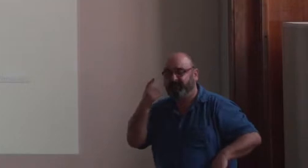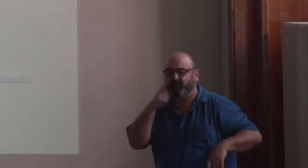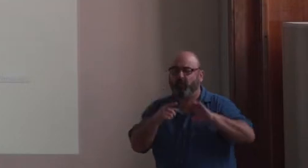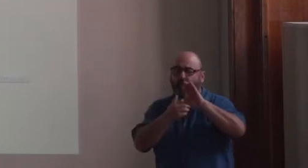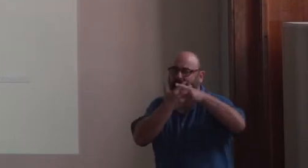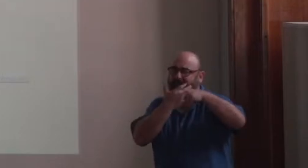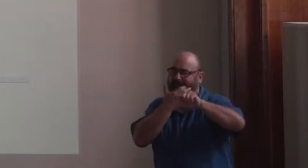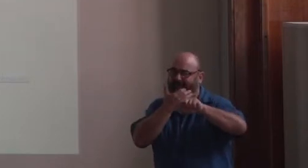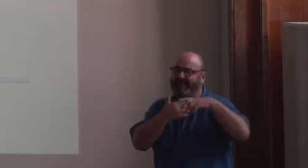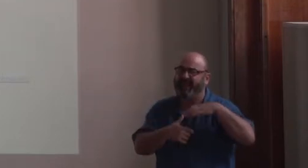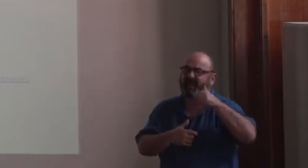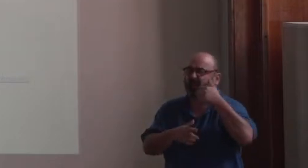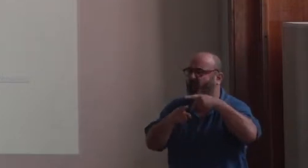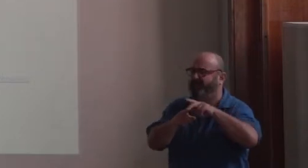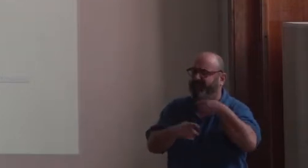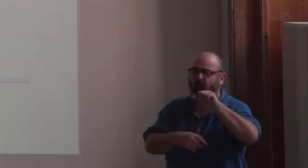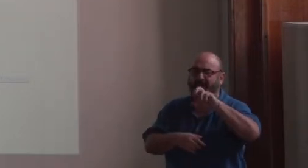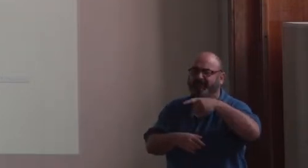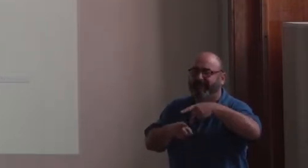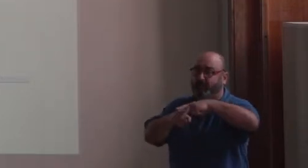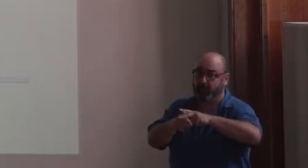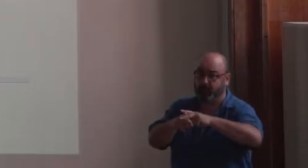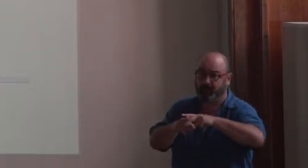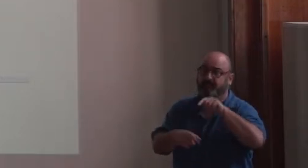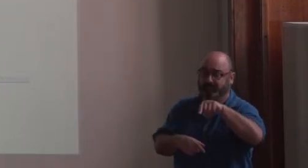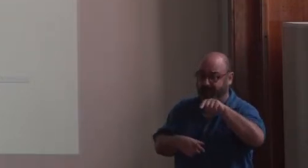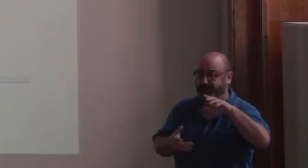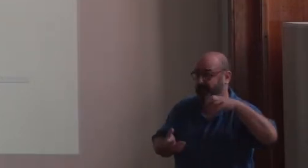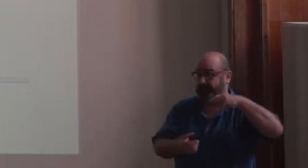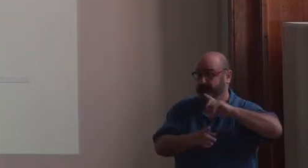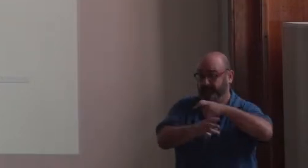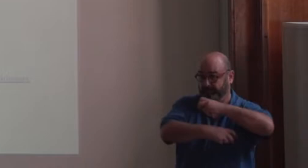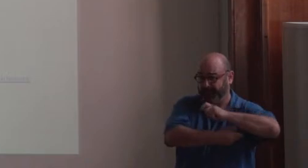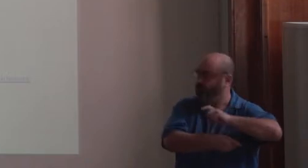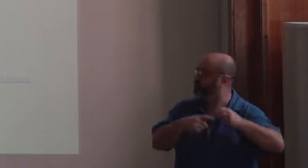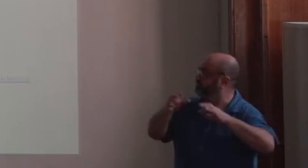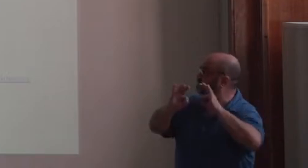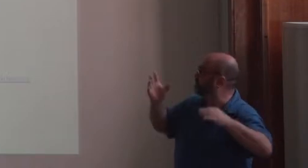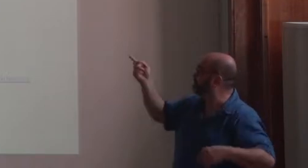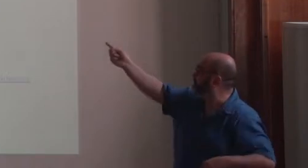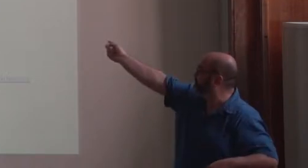il y a un outil qui s'appelle ESPTool, qui est en Python. Donc vous pouvez faire pip install ESPTool